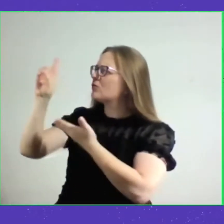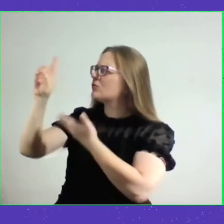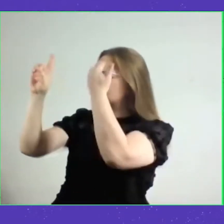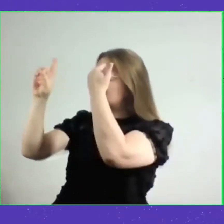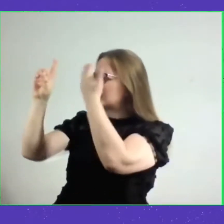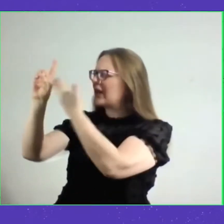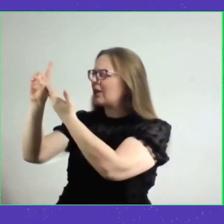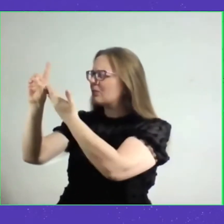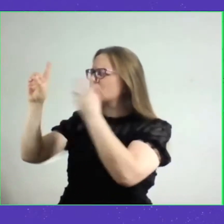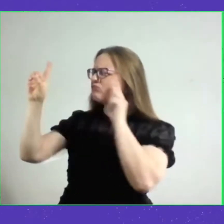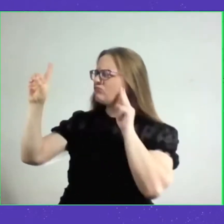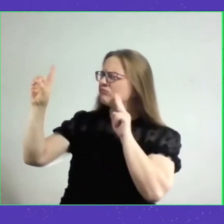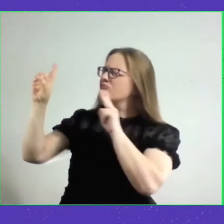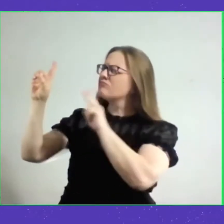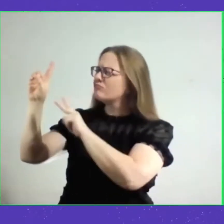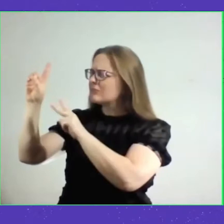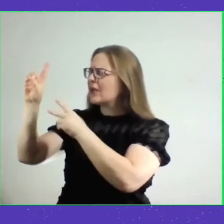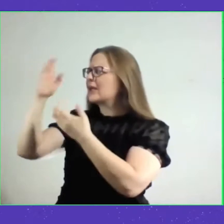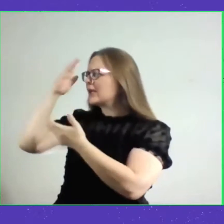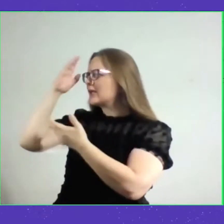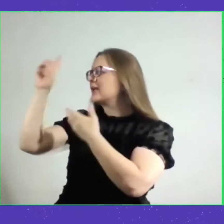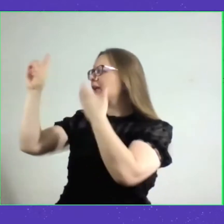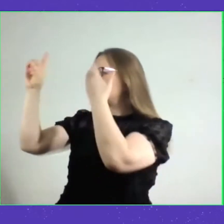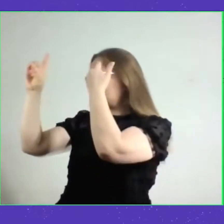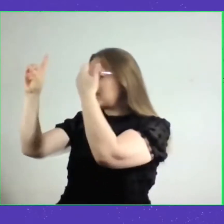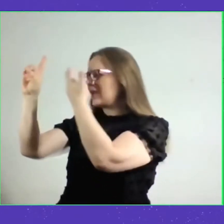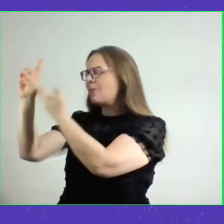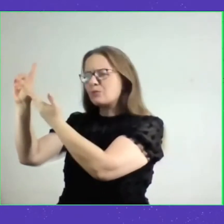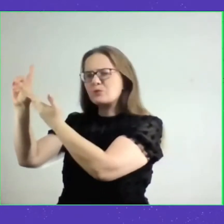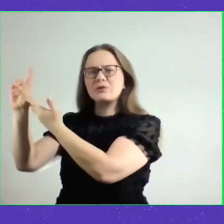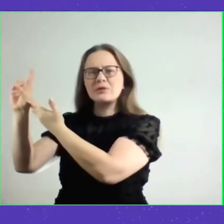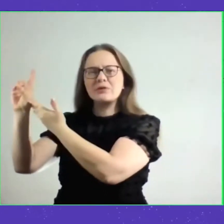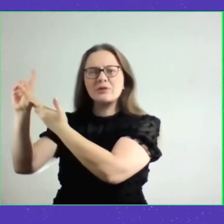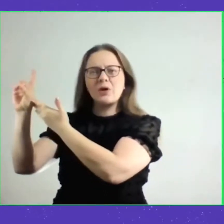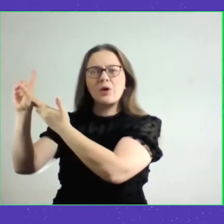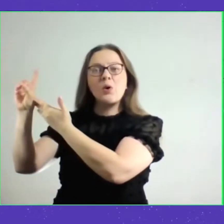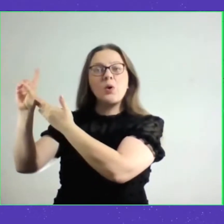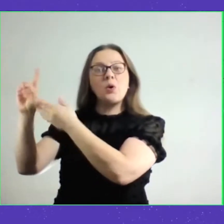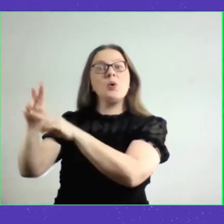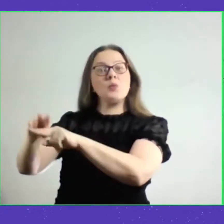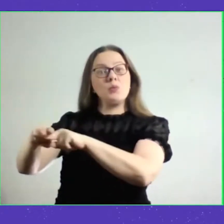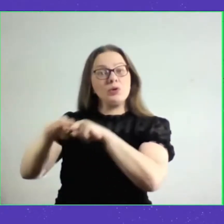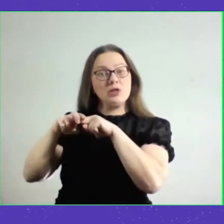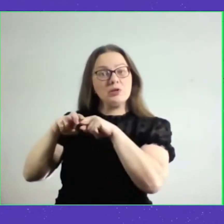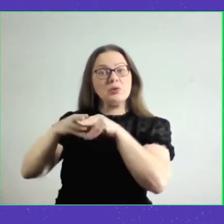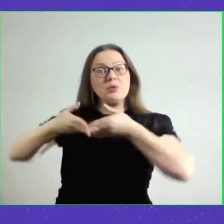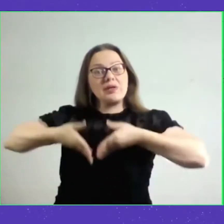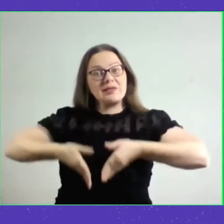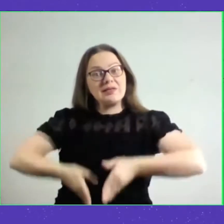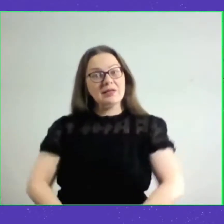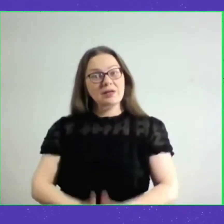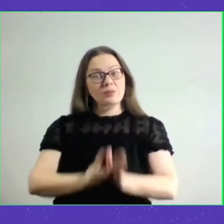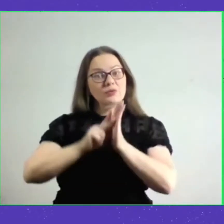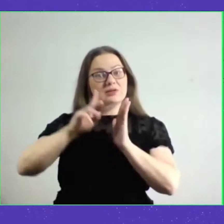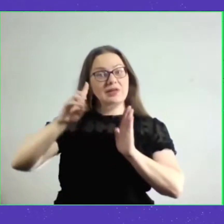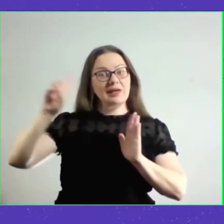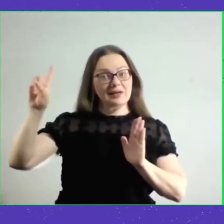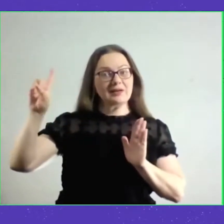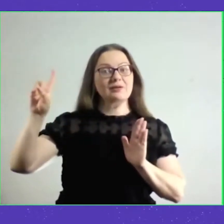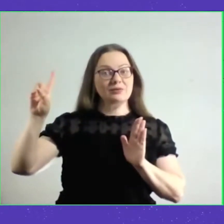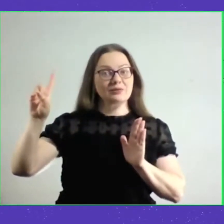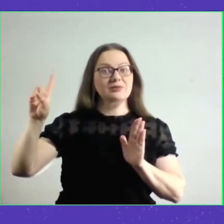Ele, cremos nele e nós nascemos de Deus. A todos quantos o